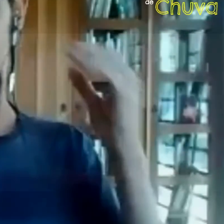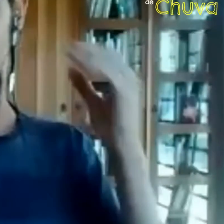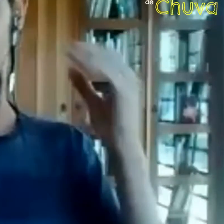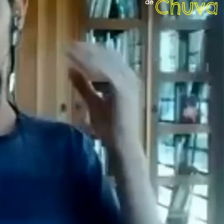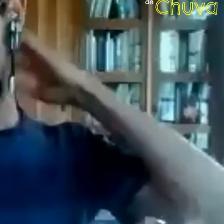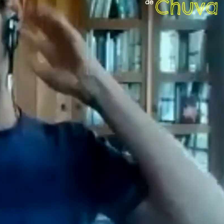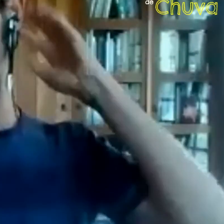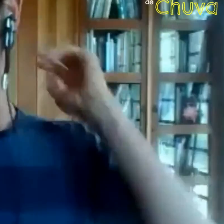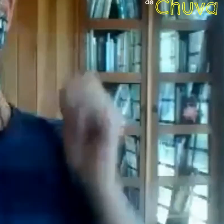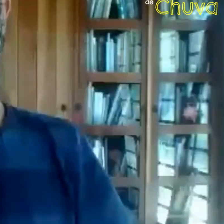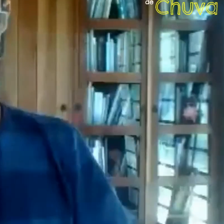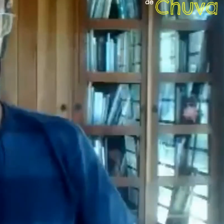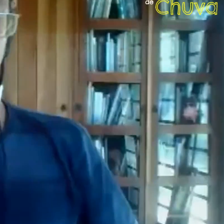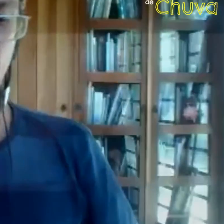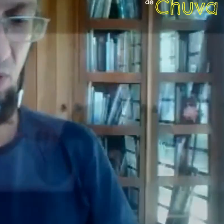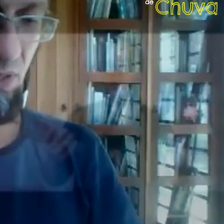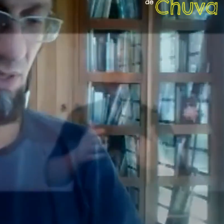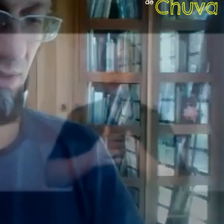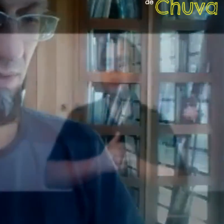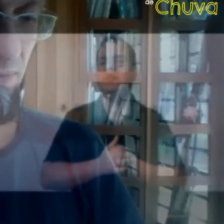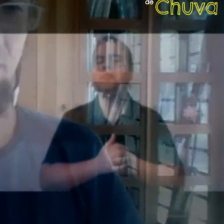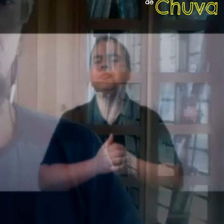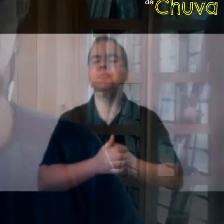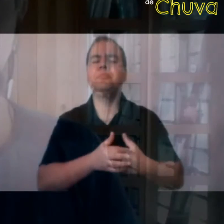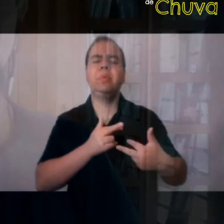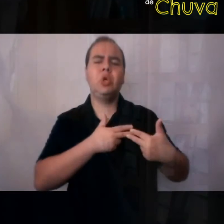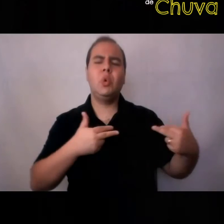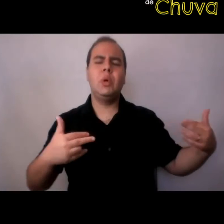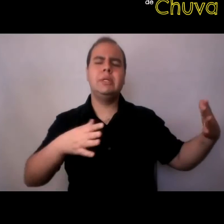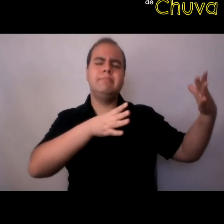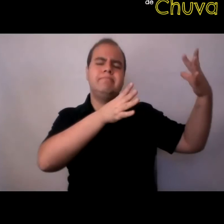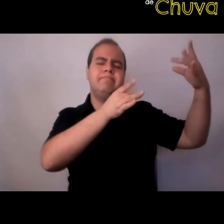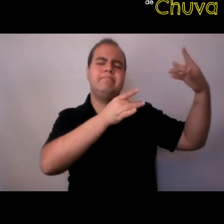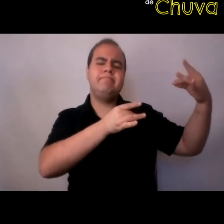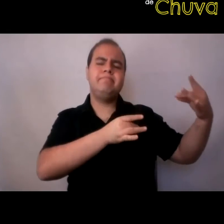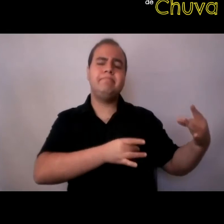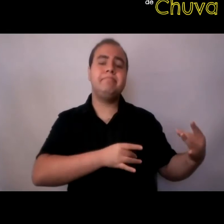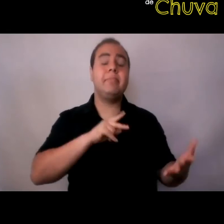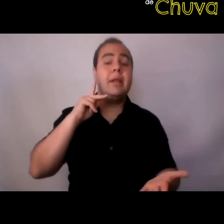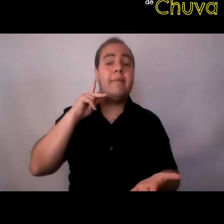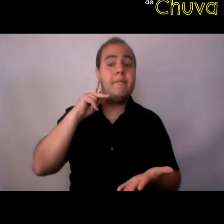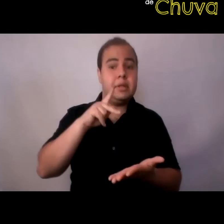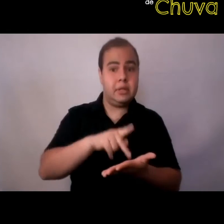Então, um dos elementos que, na verdade,